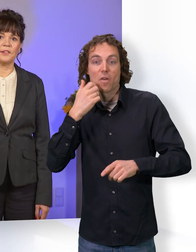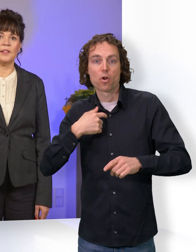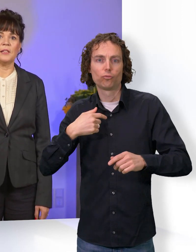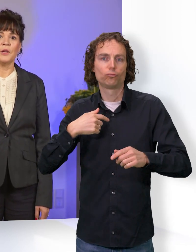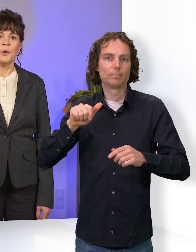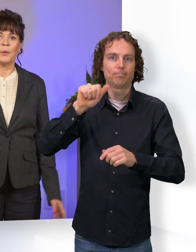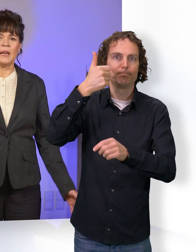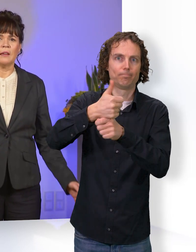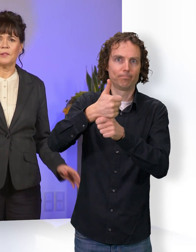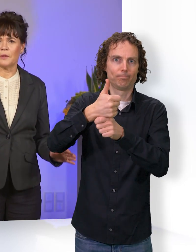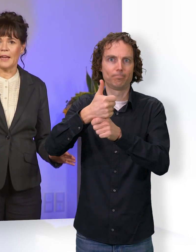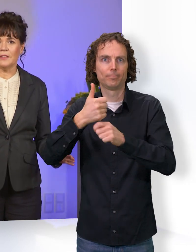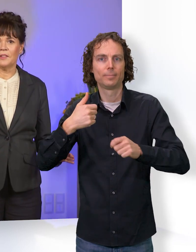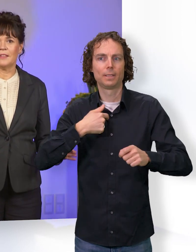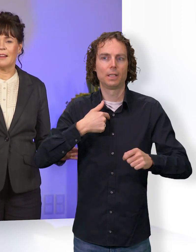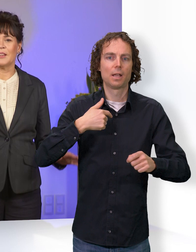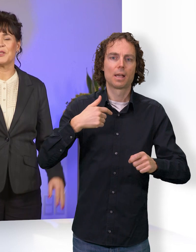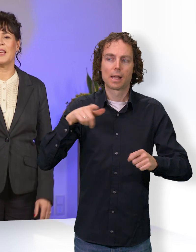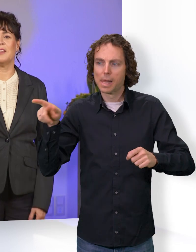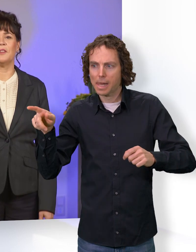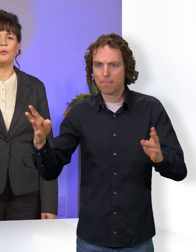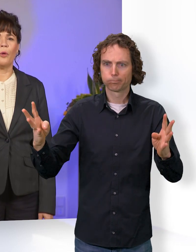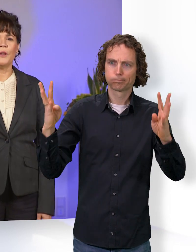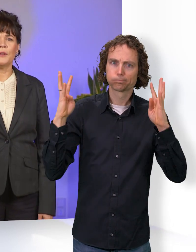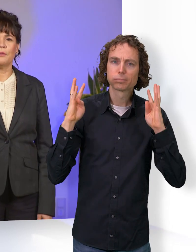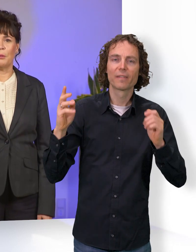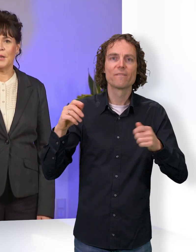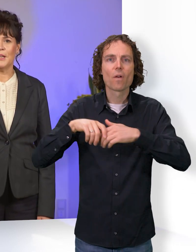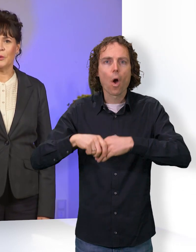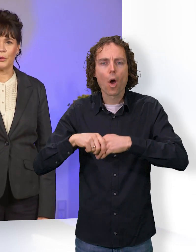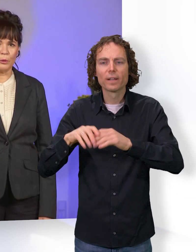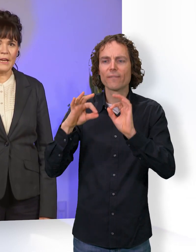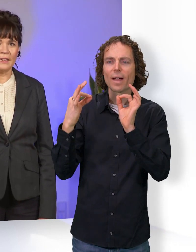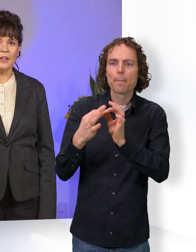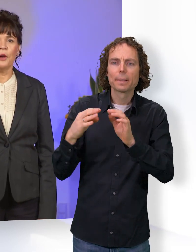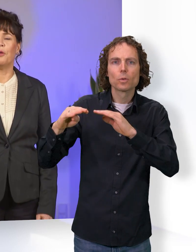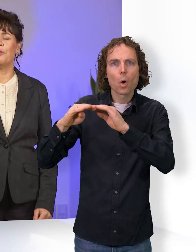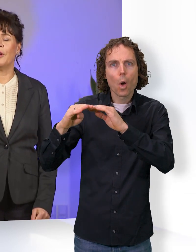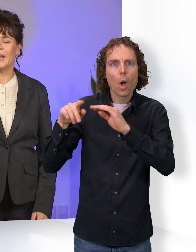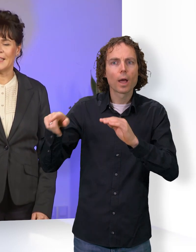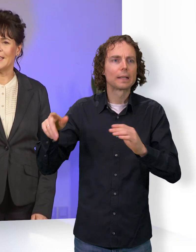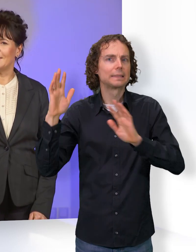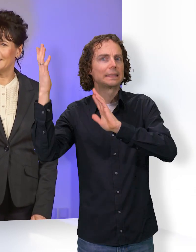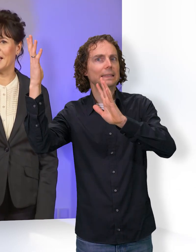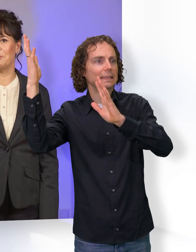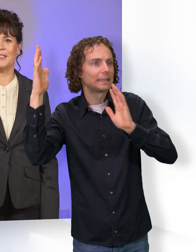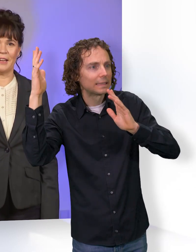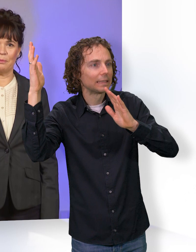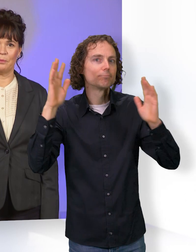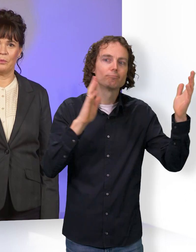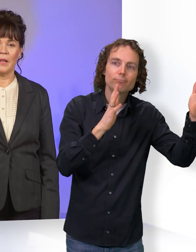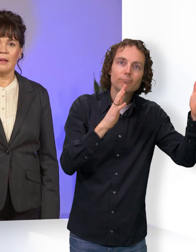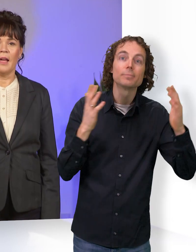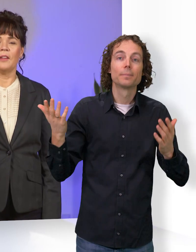Siegertreppchen als Ziel und links und rechts entlang der Strecke sind Freunde, Familie und Kollegen und feuern richtig kräftig